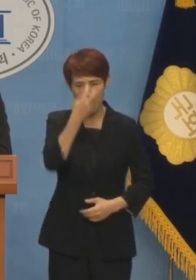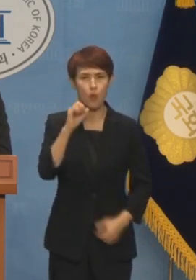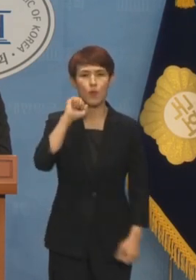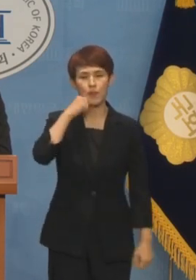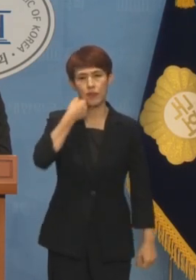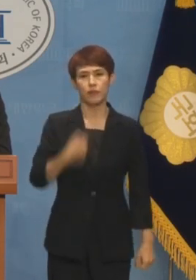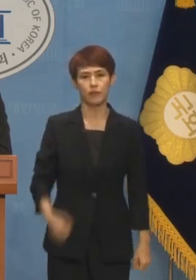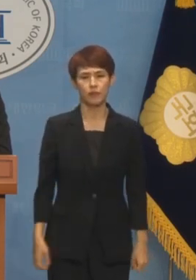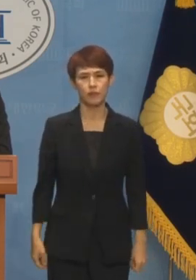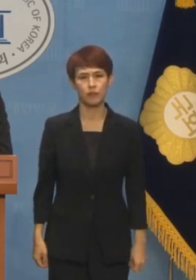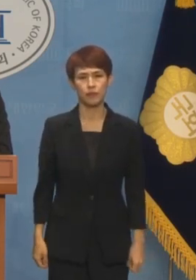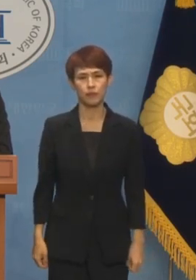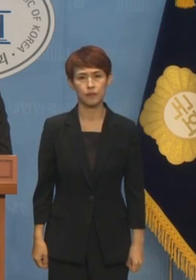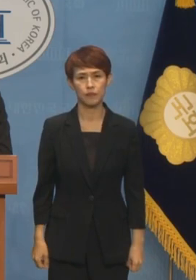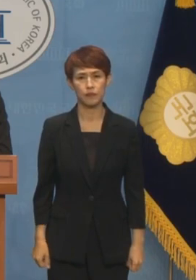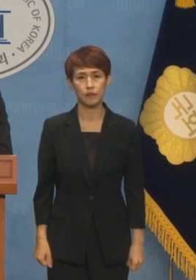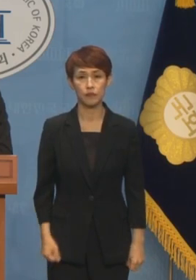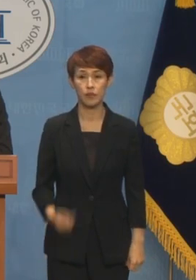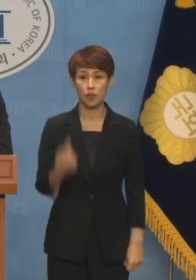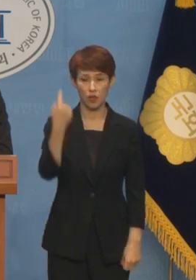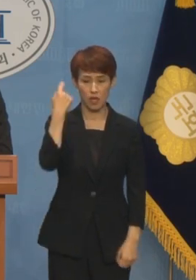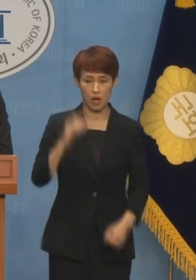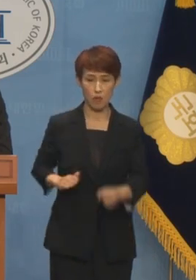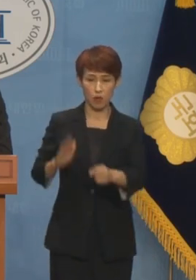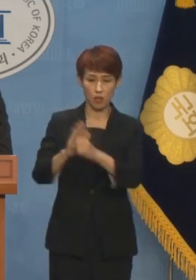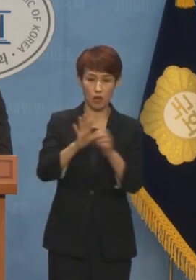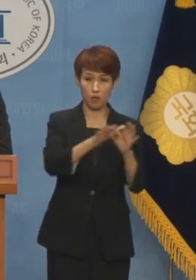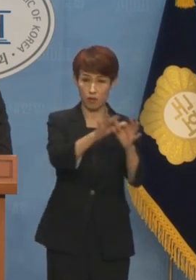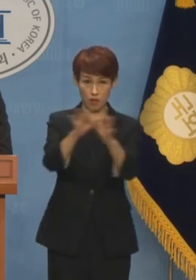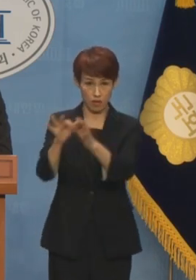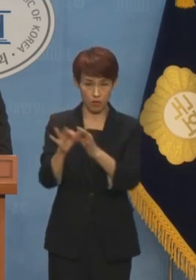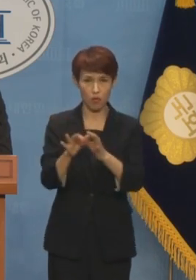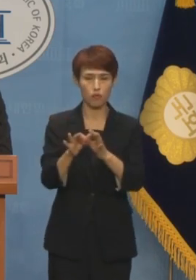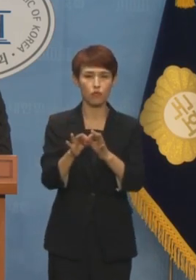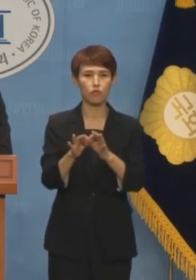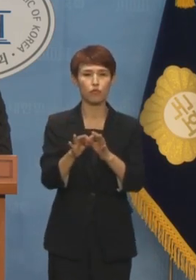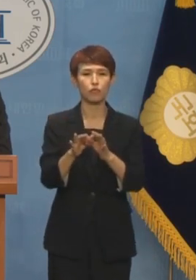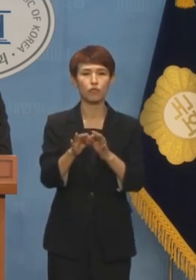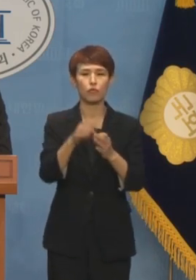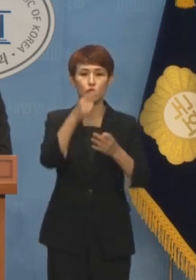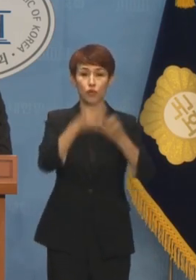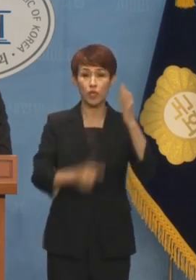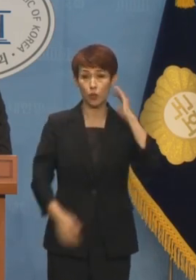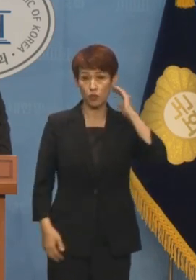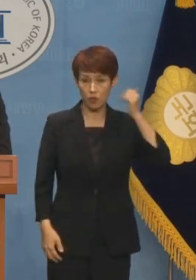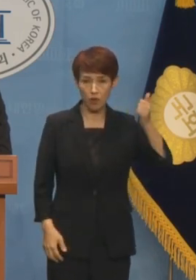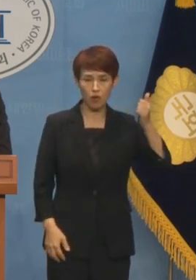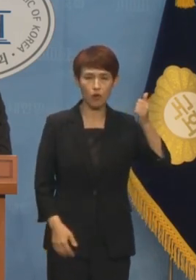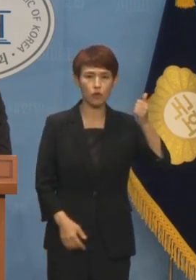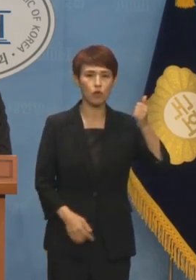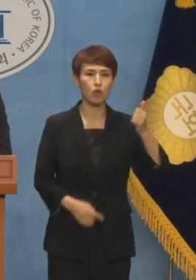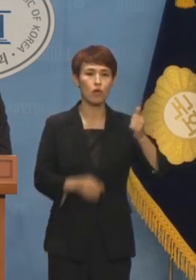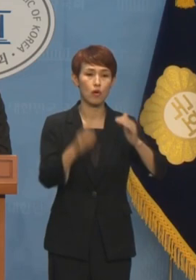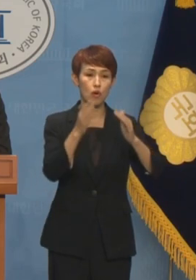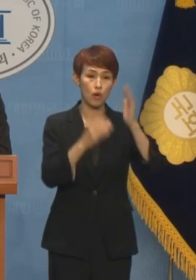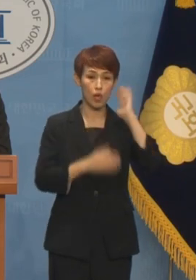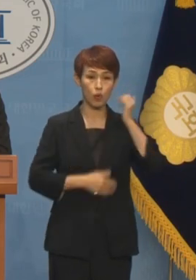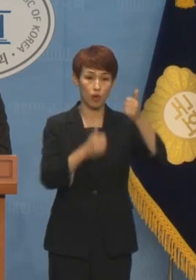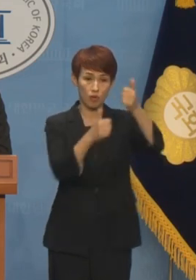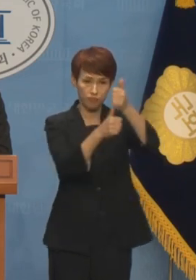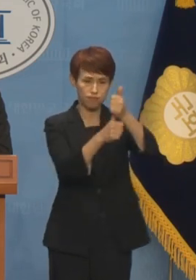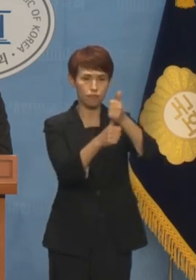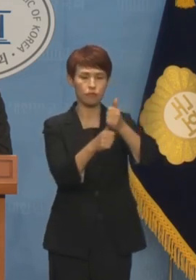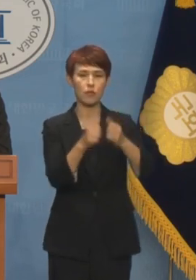것으로 보입니다. 어제 해병대 예비역연대에서 윤석열 대통령과 이시원 공직기강 비서관을